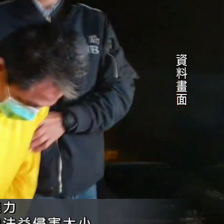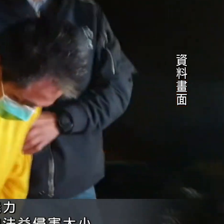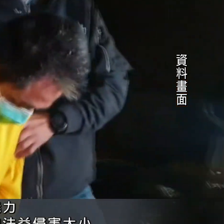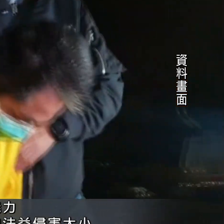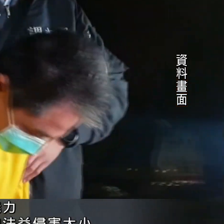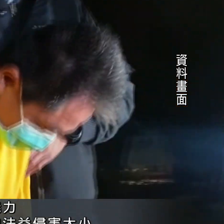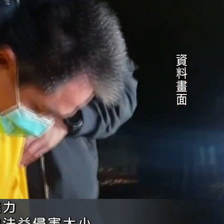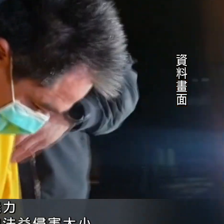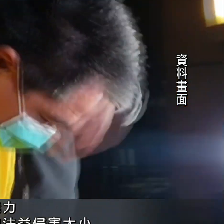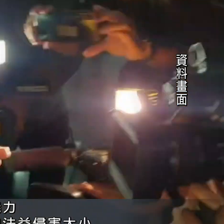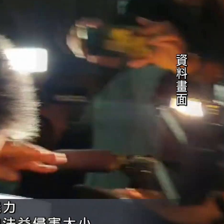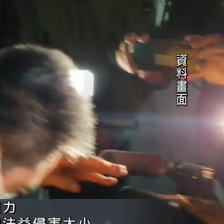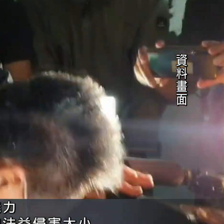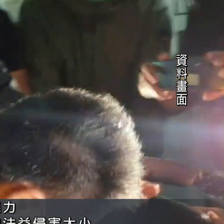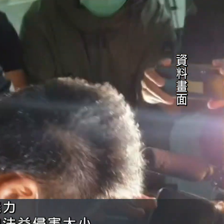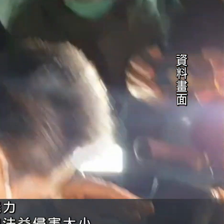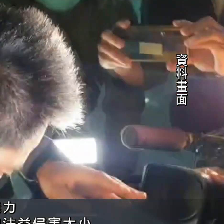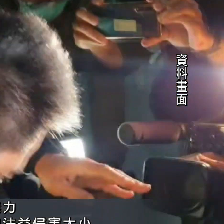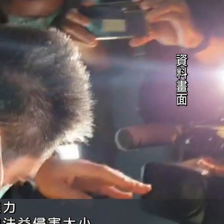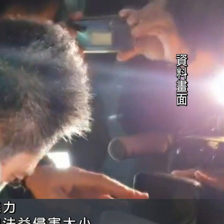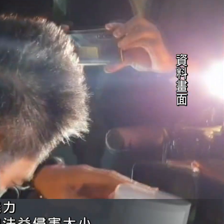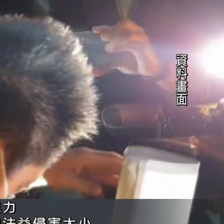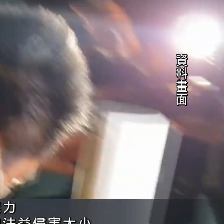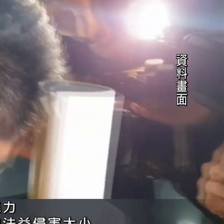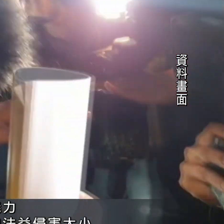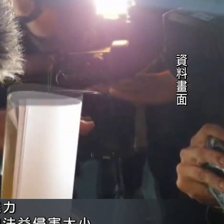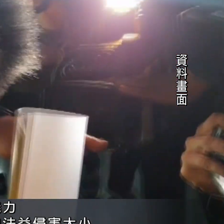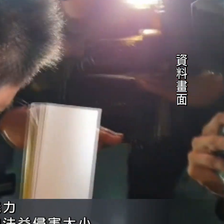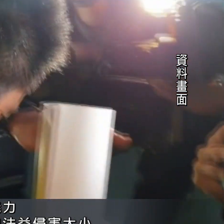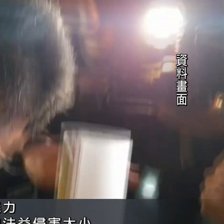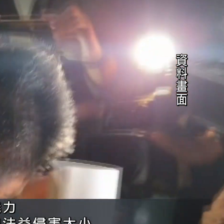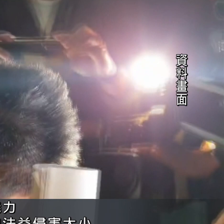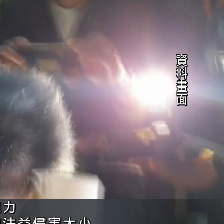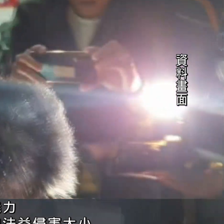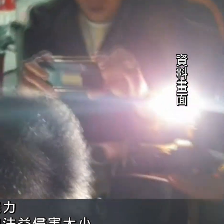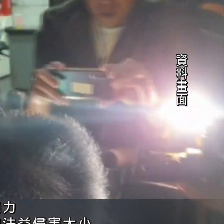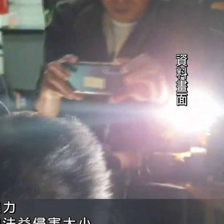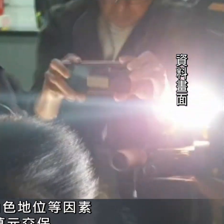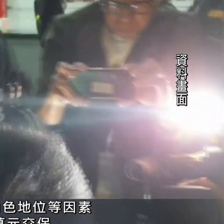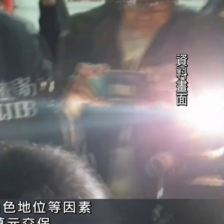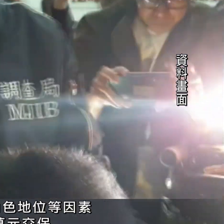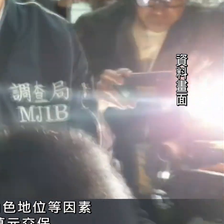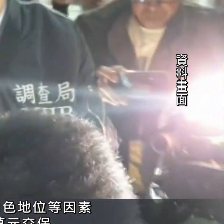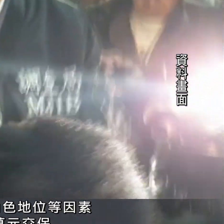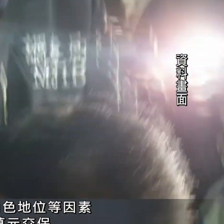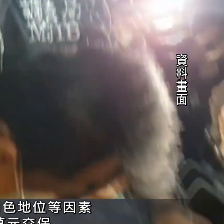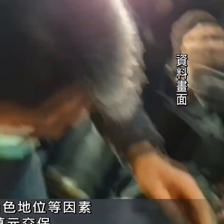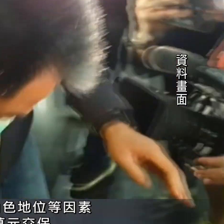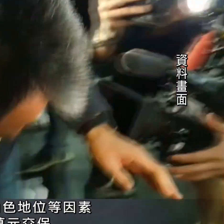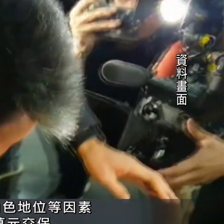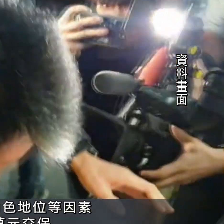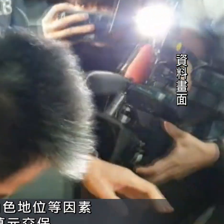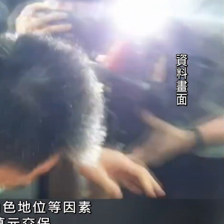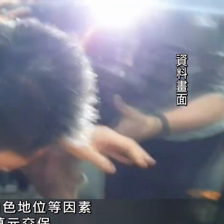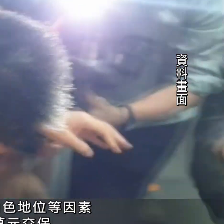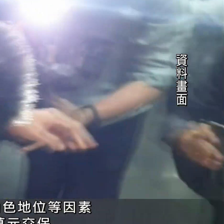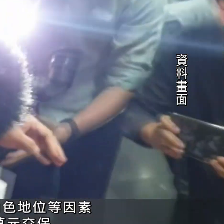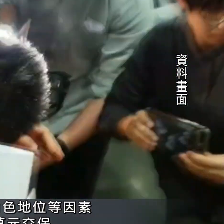酌两人经济能力、犯罪情节造成的法益侵害大小，分担犯罪实行角色地位等因